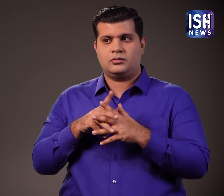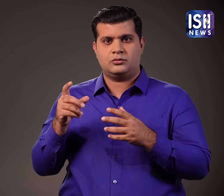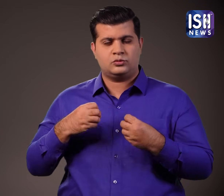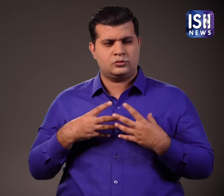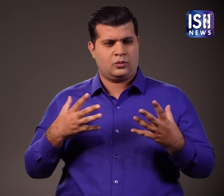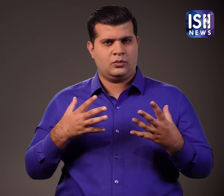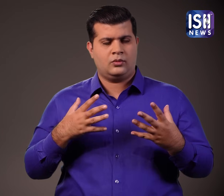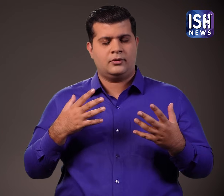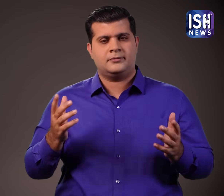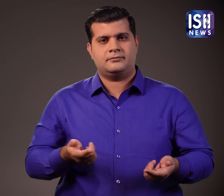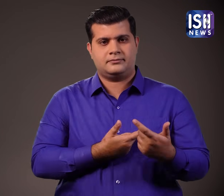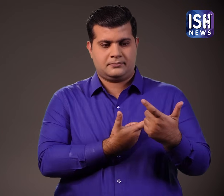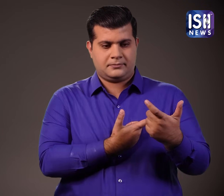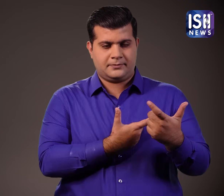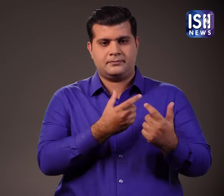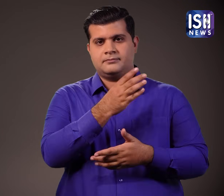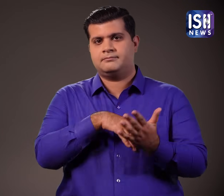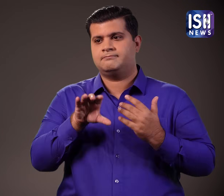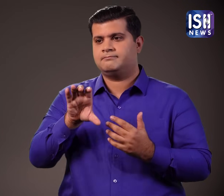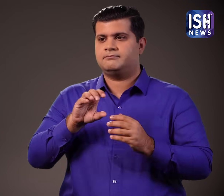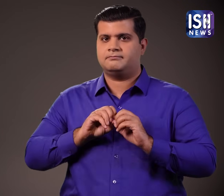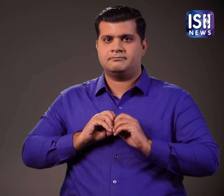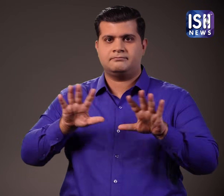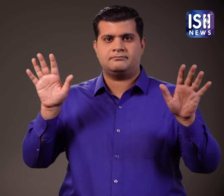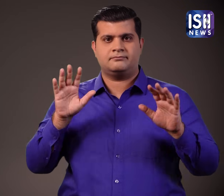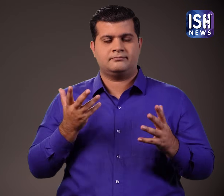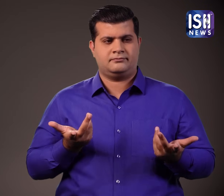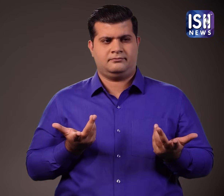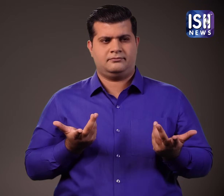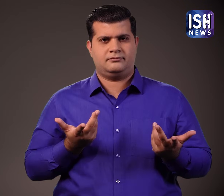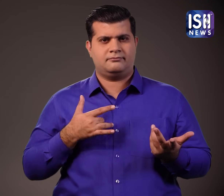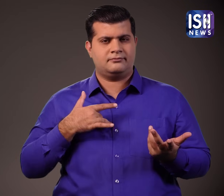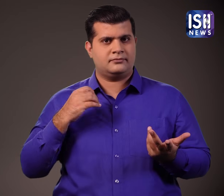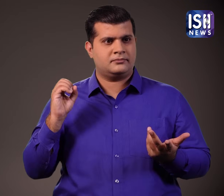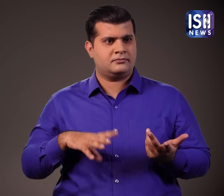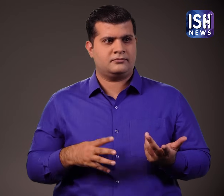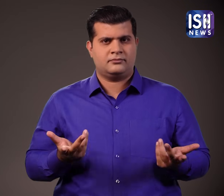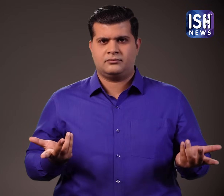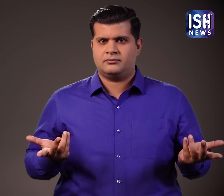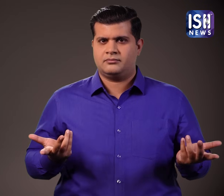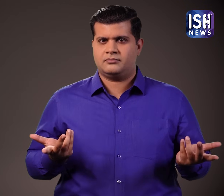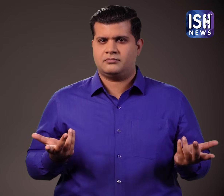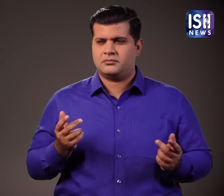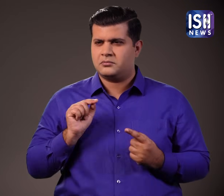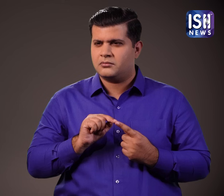आश्चर्य जनक इसके बाद वार्नर ने सोशल मीडिया पर S.R.S. द्वारा ब्लॉक किये जाने के स्क्रीन शॉट्स आजा किये निराशा जनक